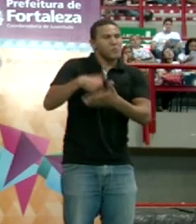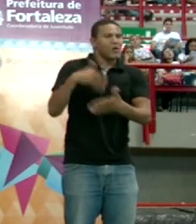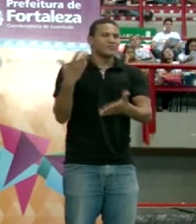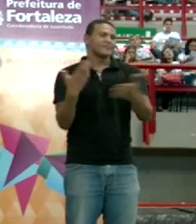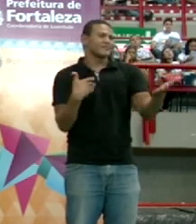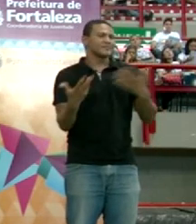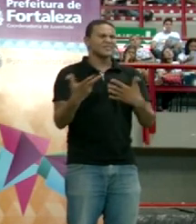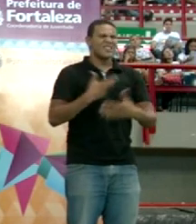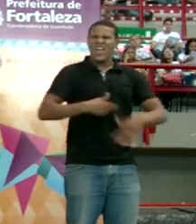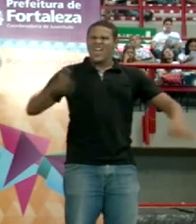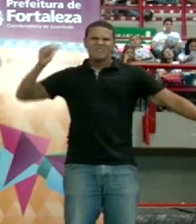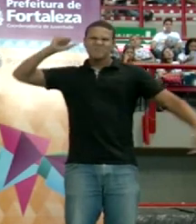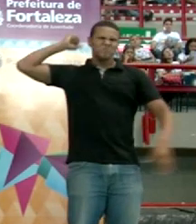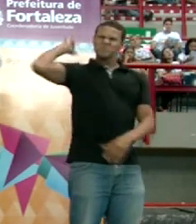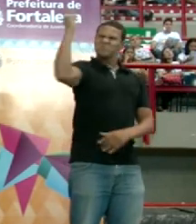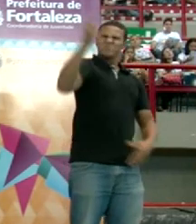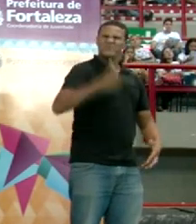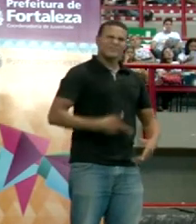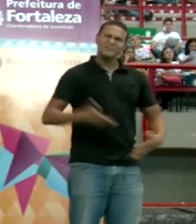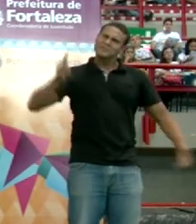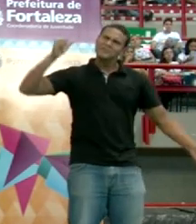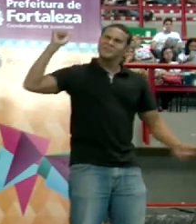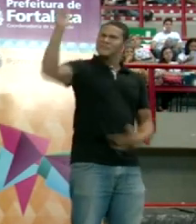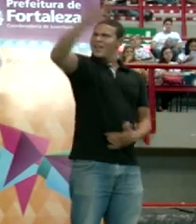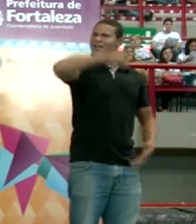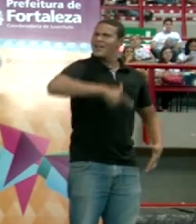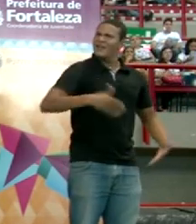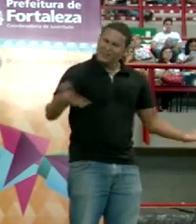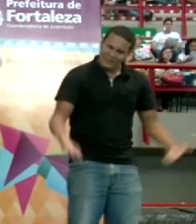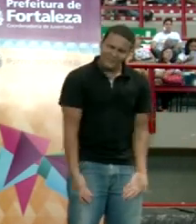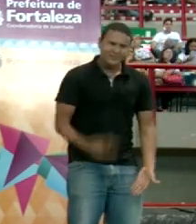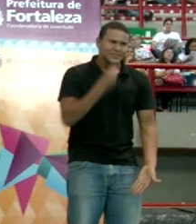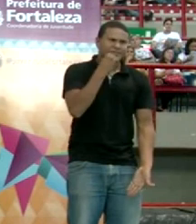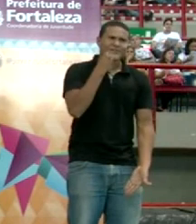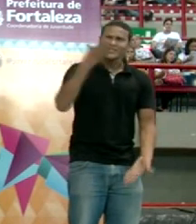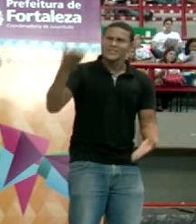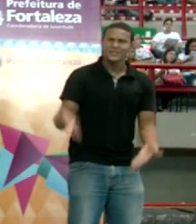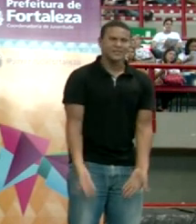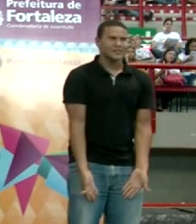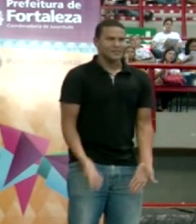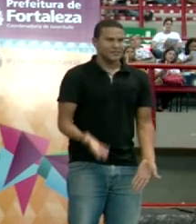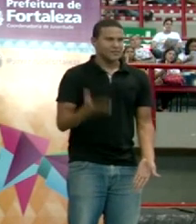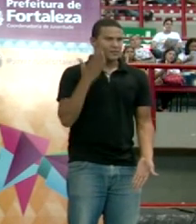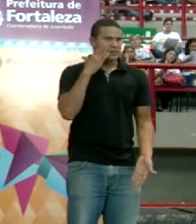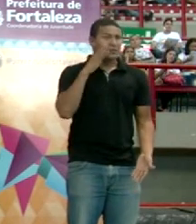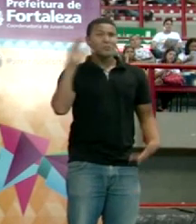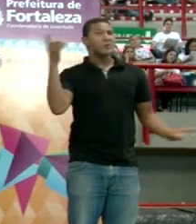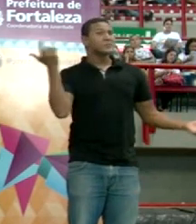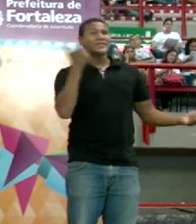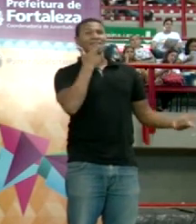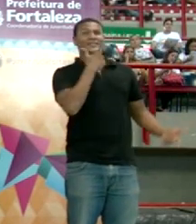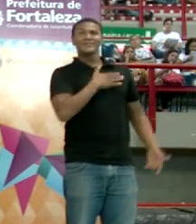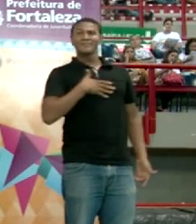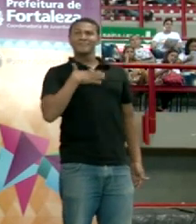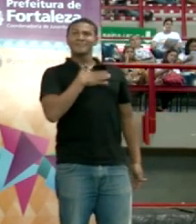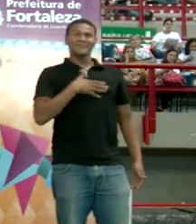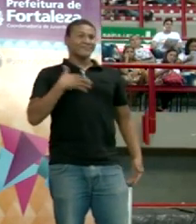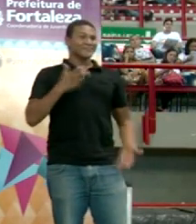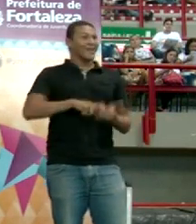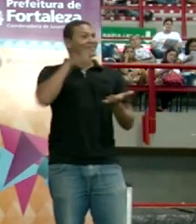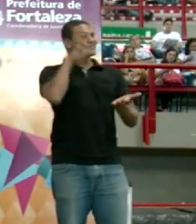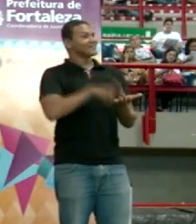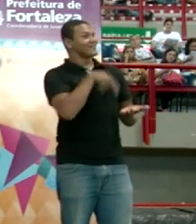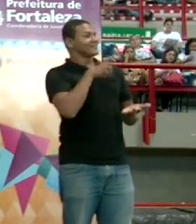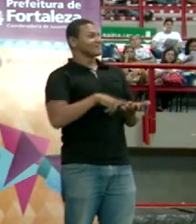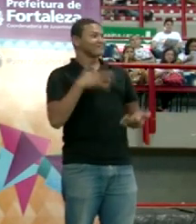aí você fala, poxa vida, seu, não passou a bola? E depois sai todo mundo feliz para casa, cantando,